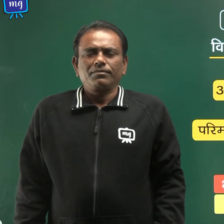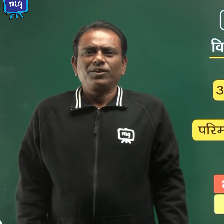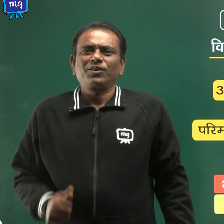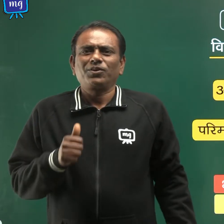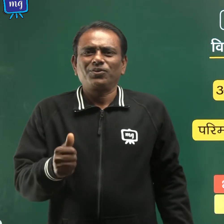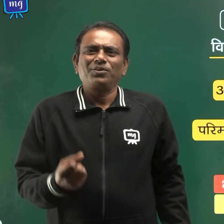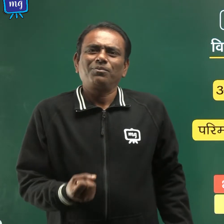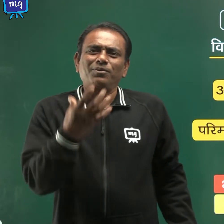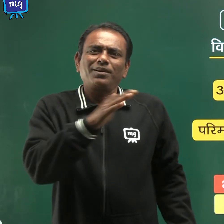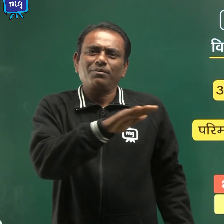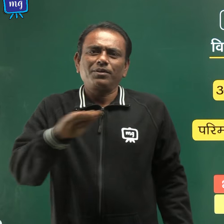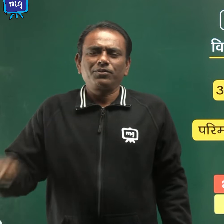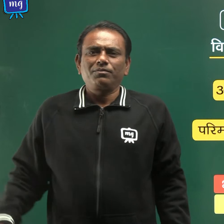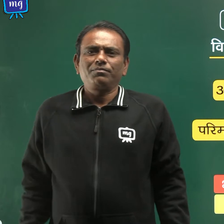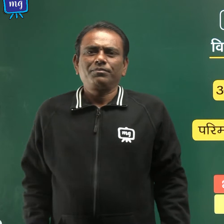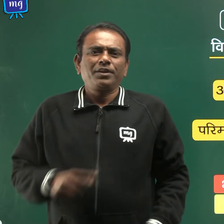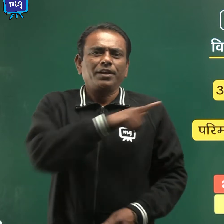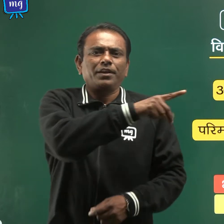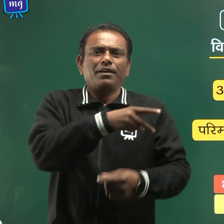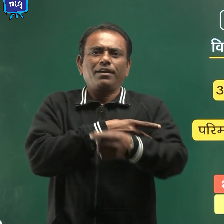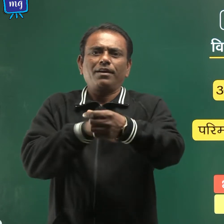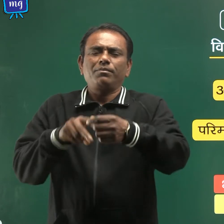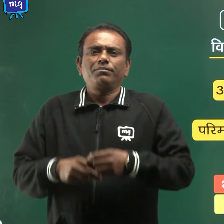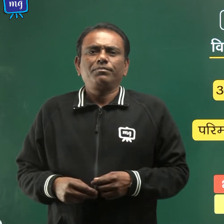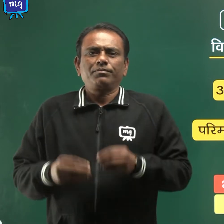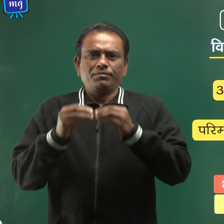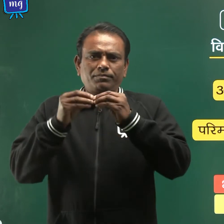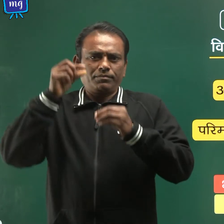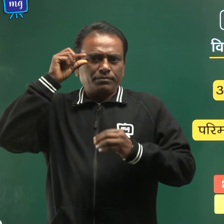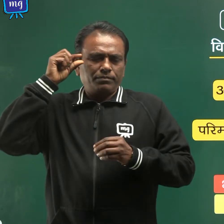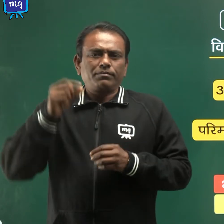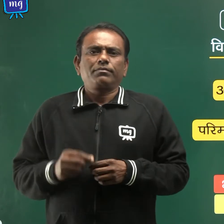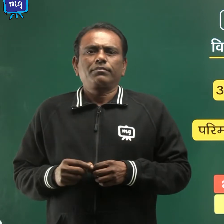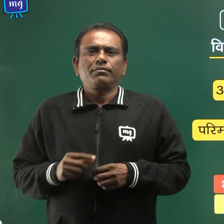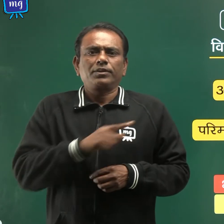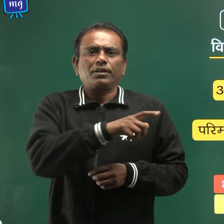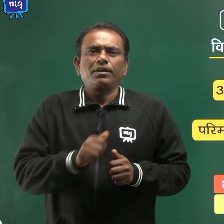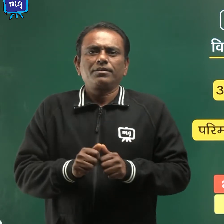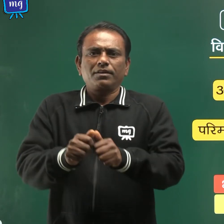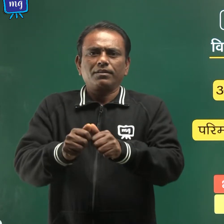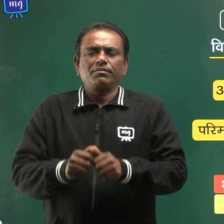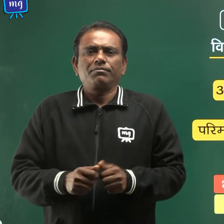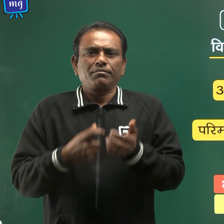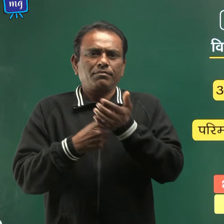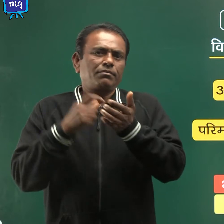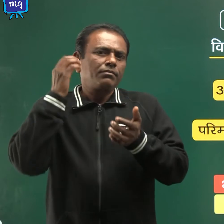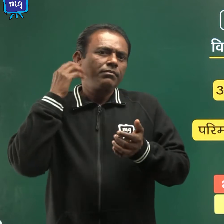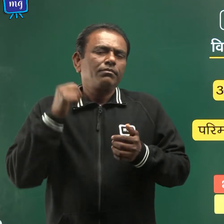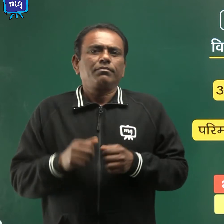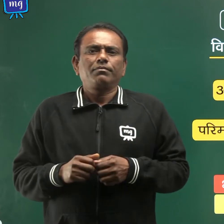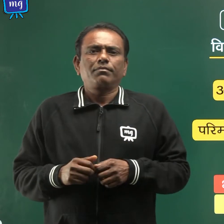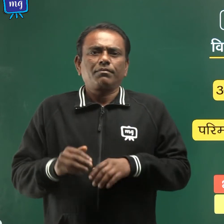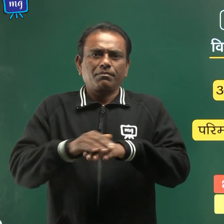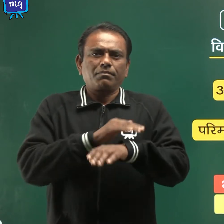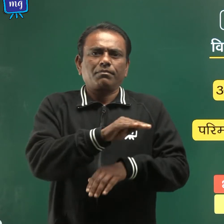ए गुड मॉर्निंग बच्चों मेरा नाम पवन शर्मा मेरे साथ हम इस सब्जी